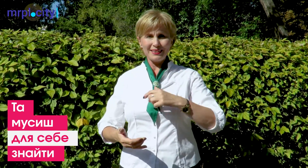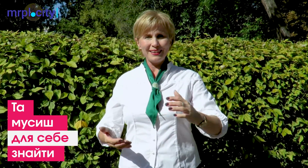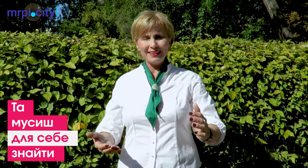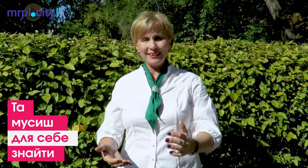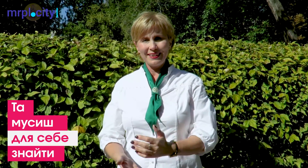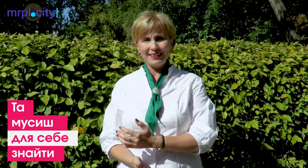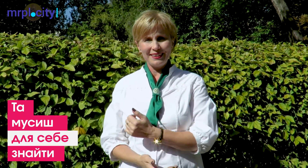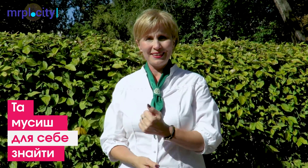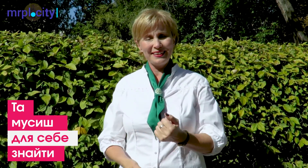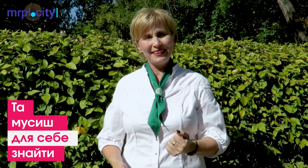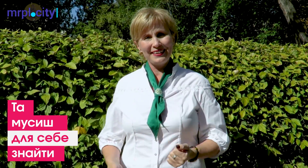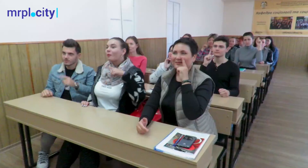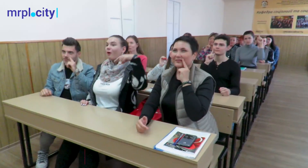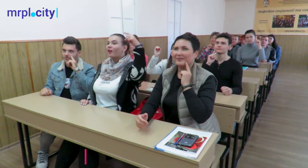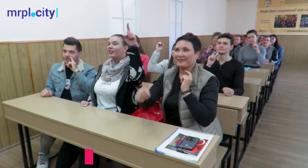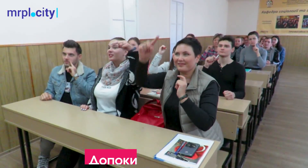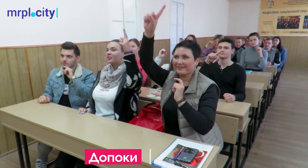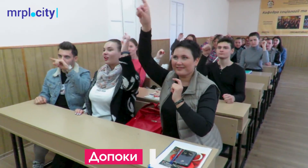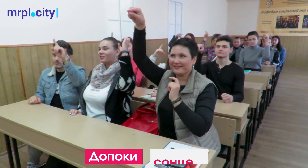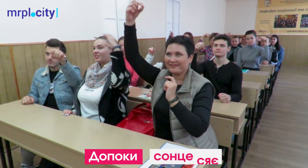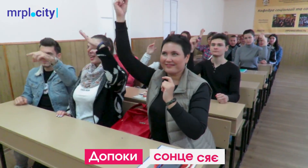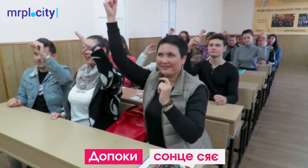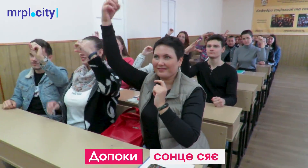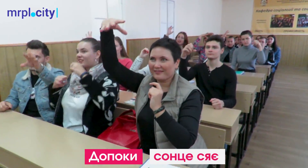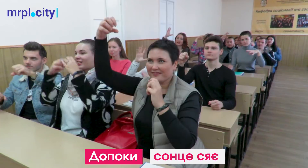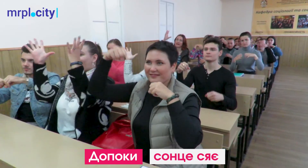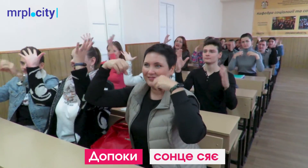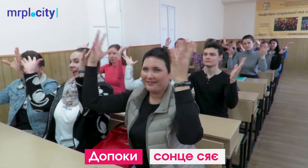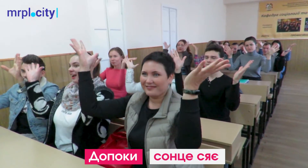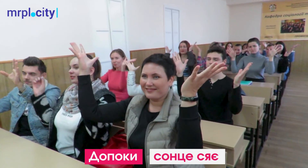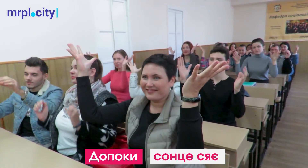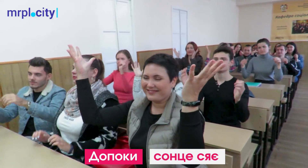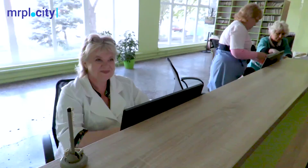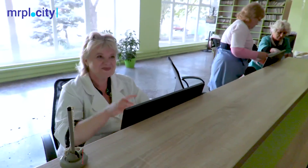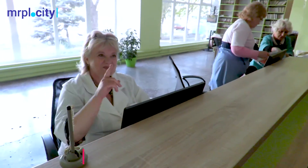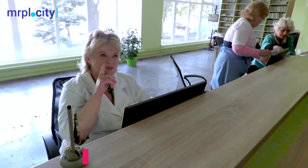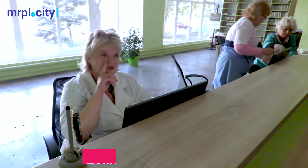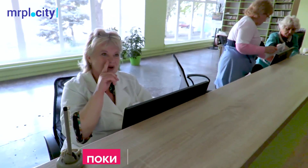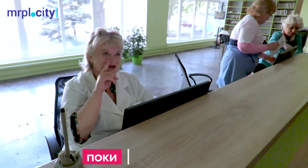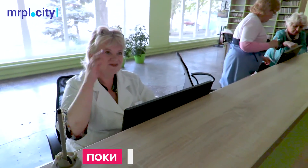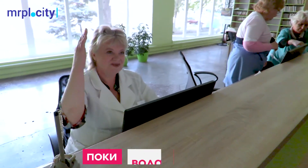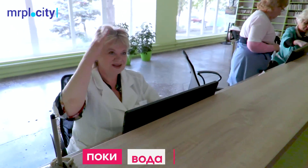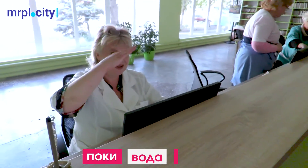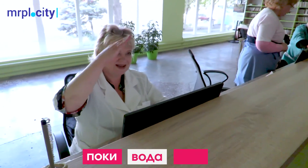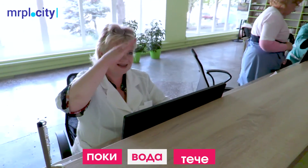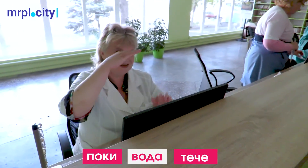знайти. То поки сонце сяє, поки вода тече,